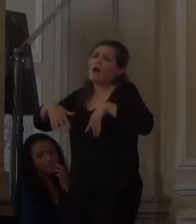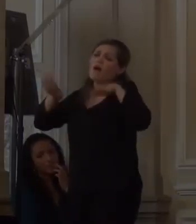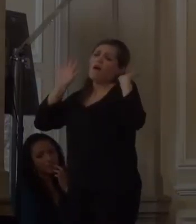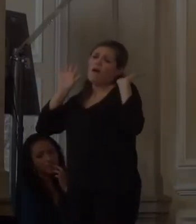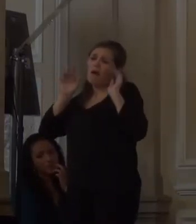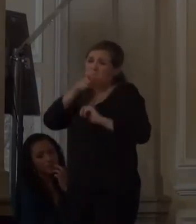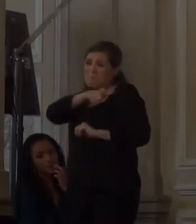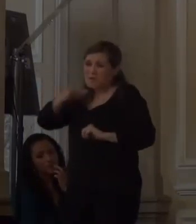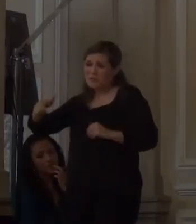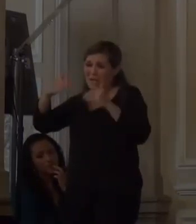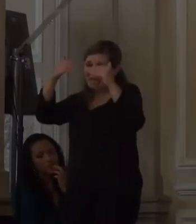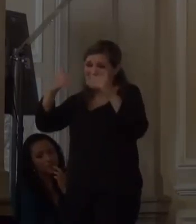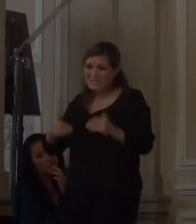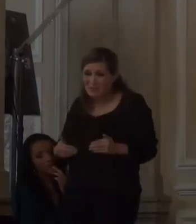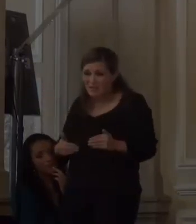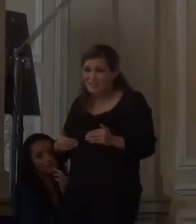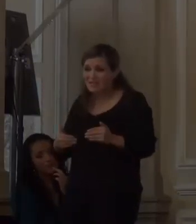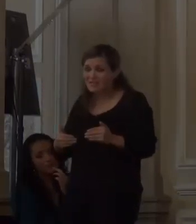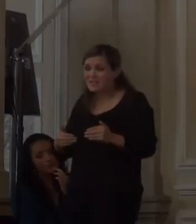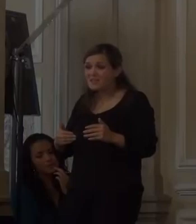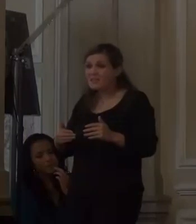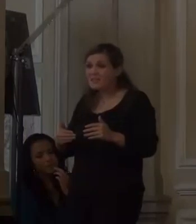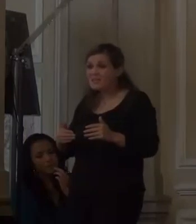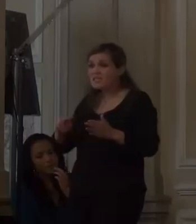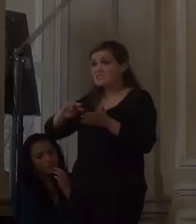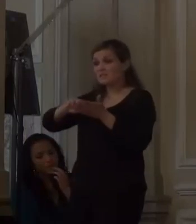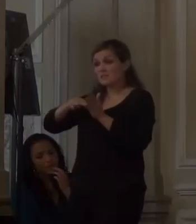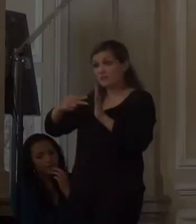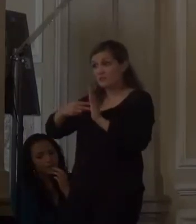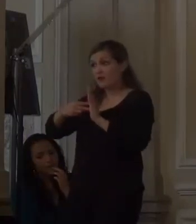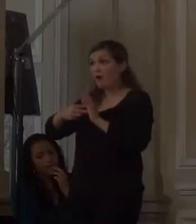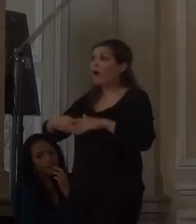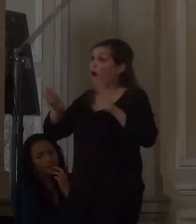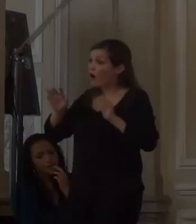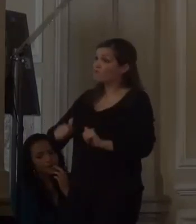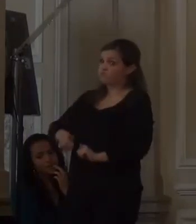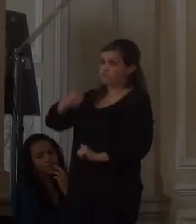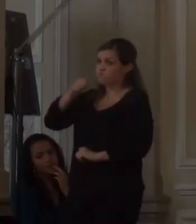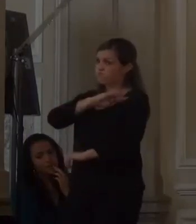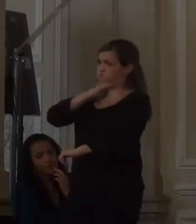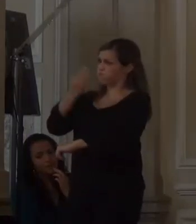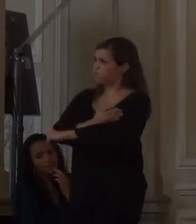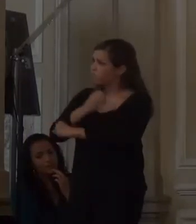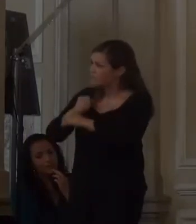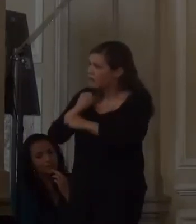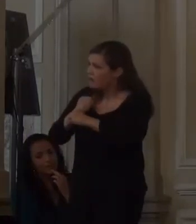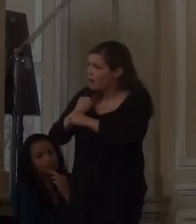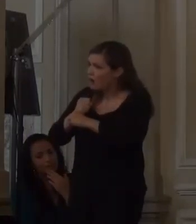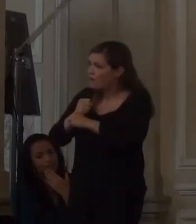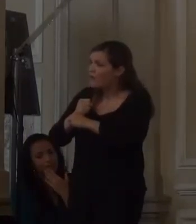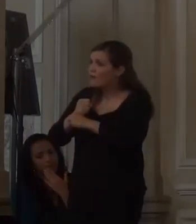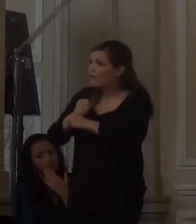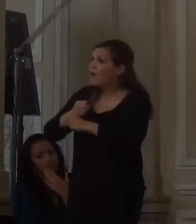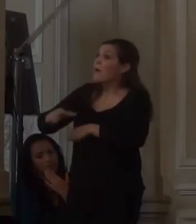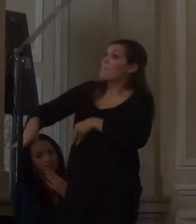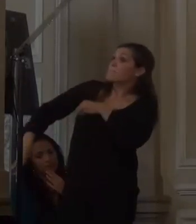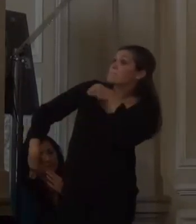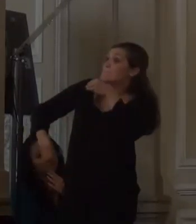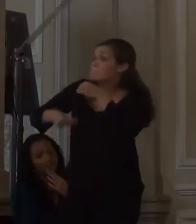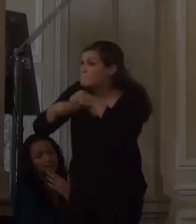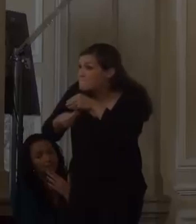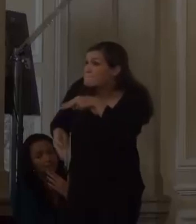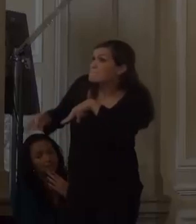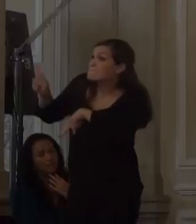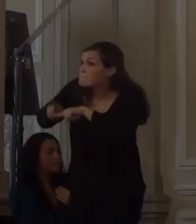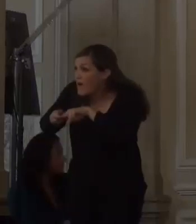con discapacidad no solo significará tener excelentes trabajadores, los más capaces, sino que además va